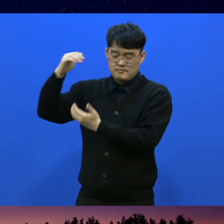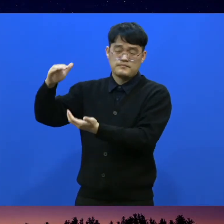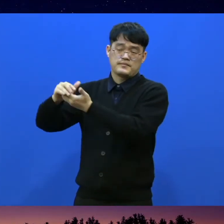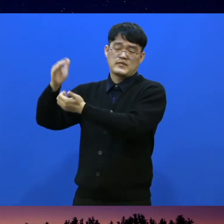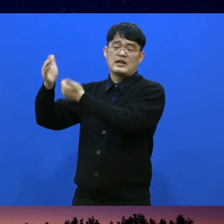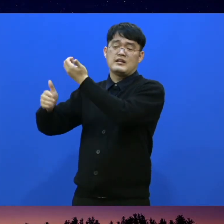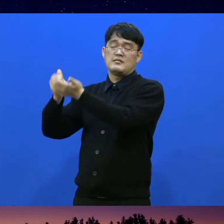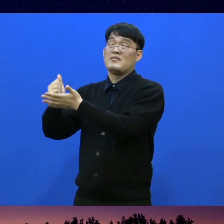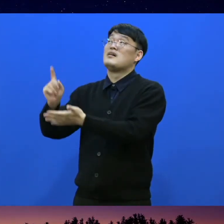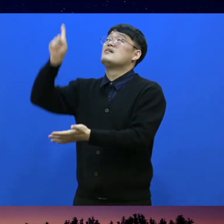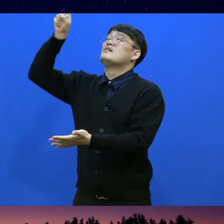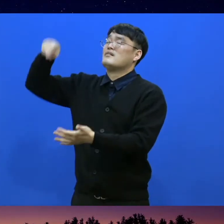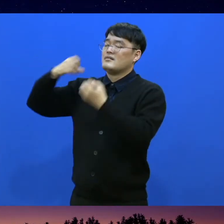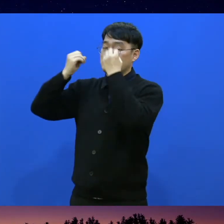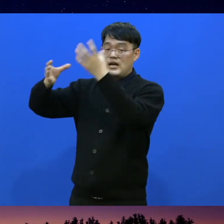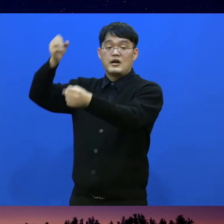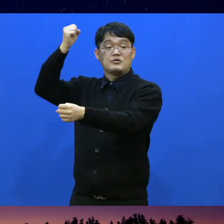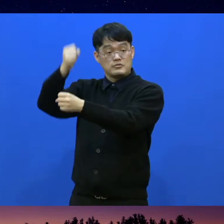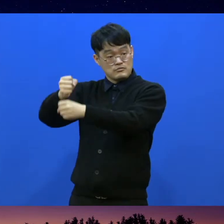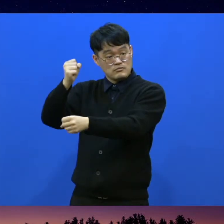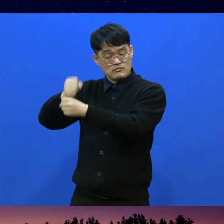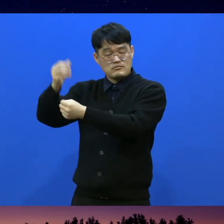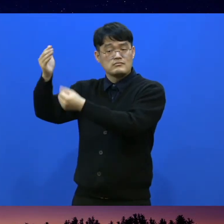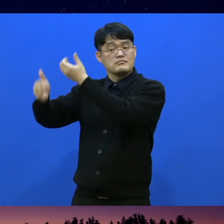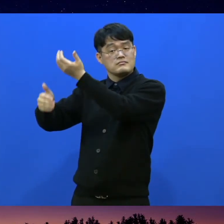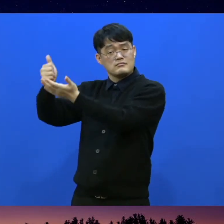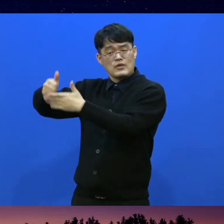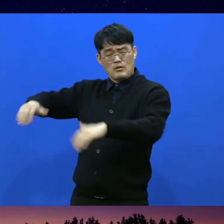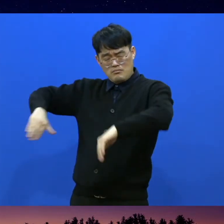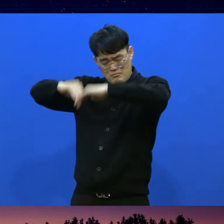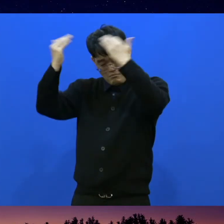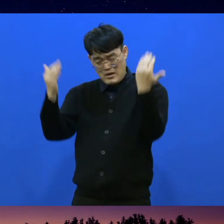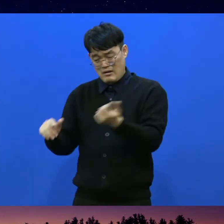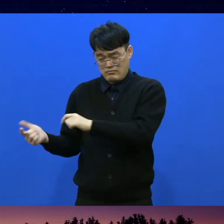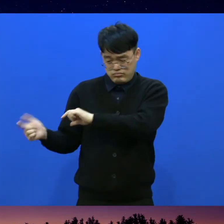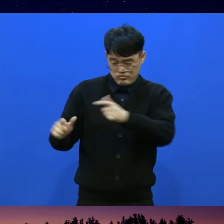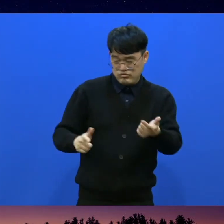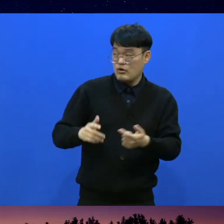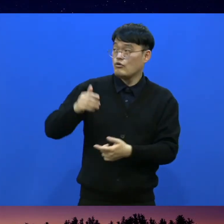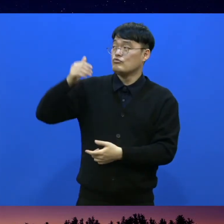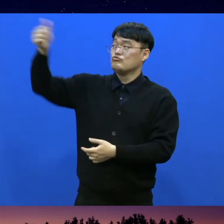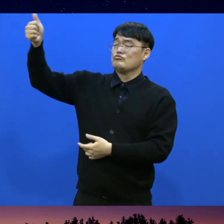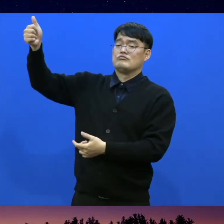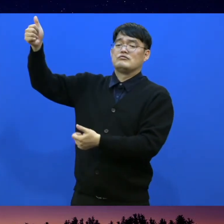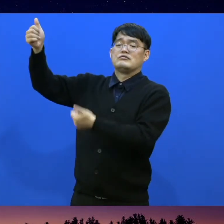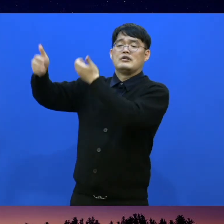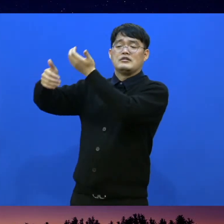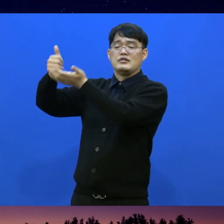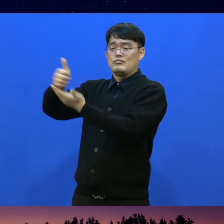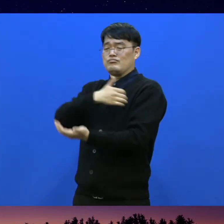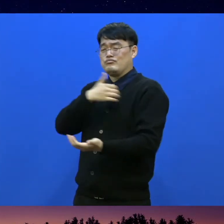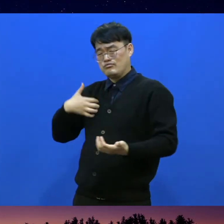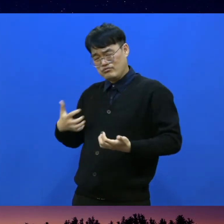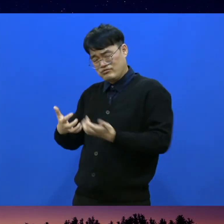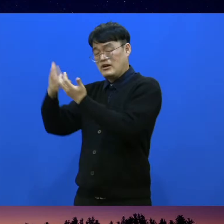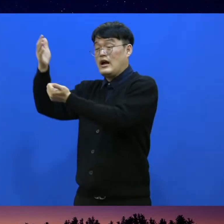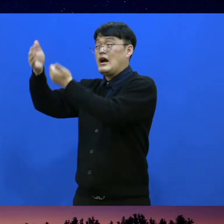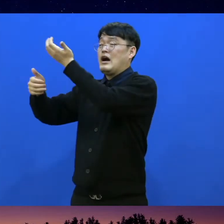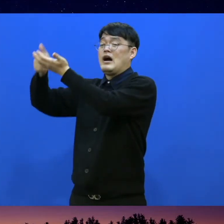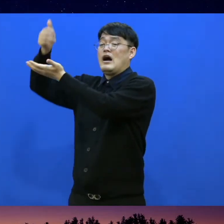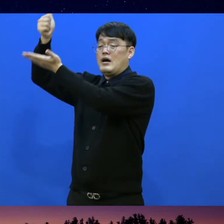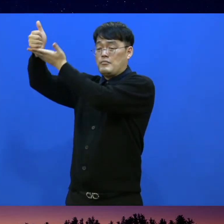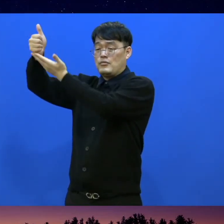우주 만물을 지으신 분이요 만유의 주가 되시는 분이시요 그분은 풍성하신 분이신데